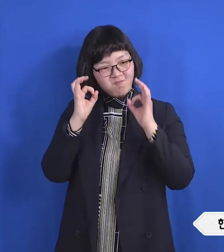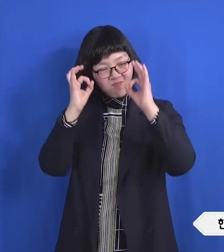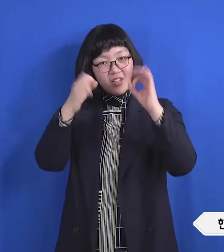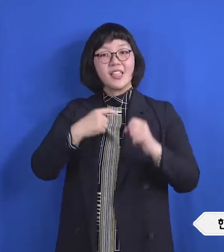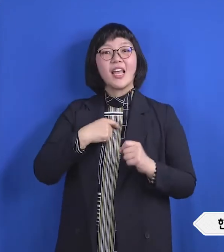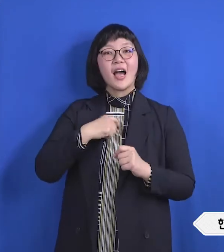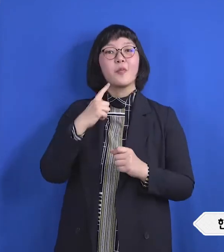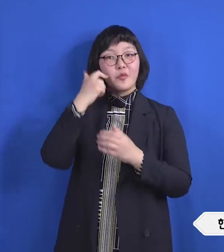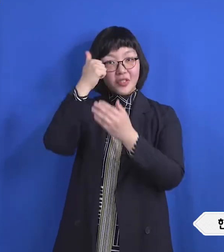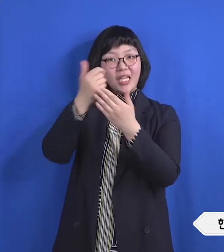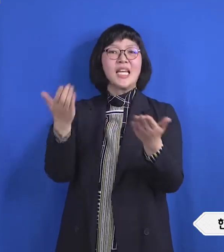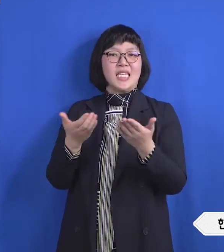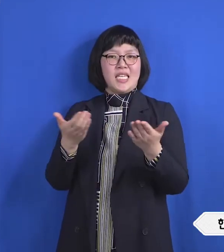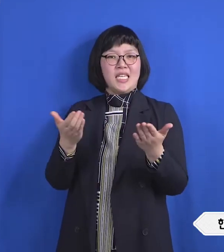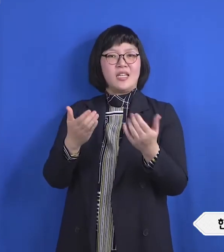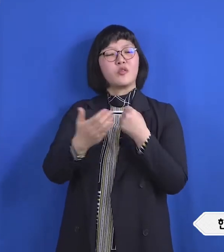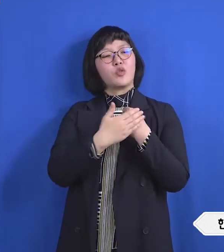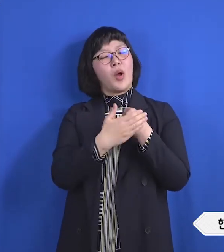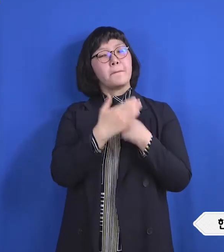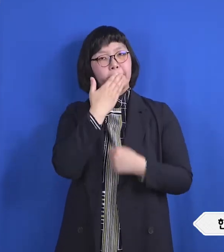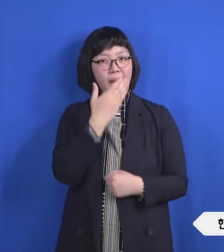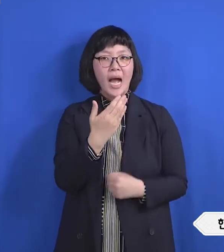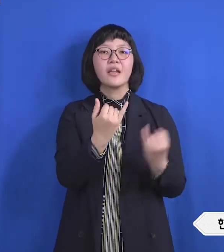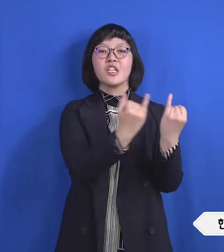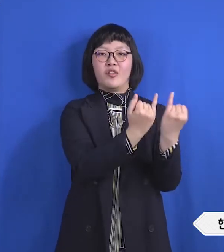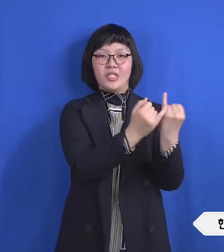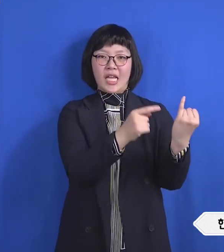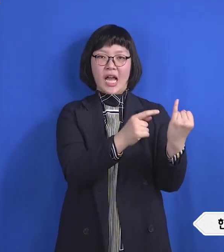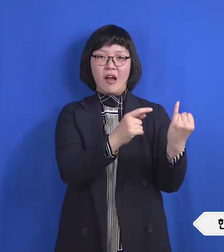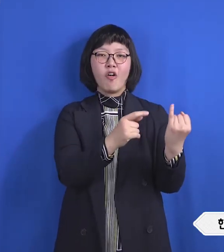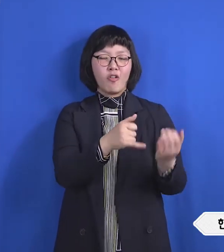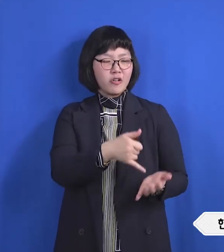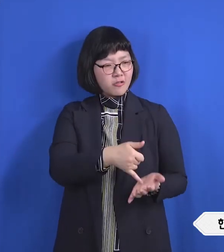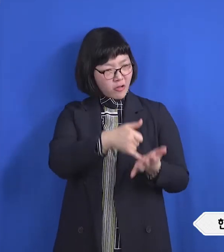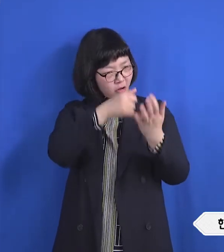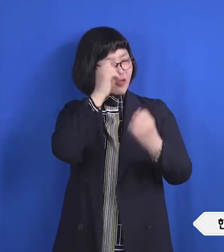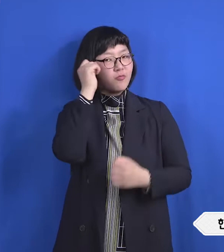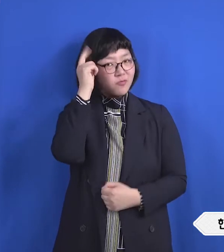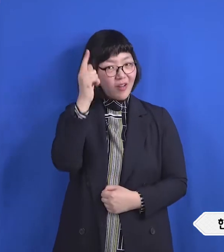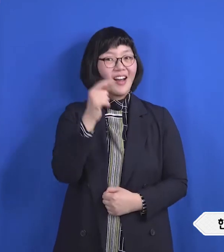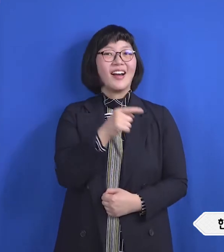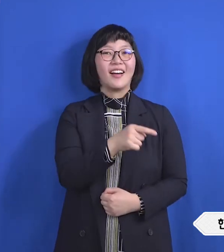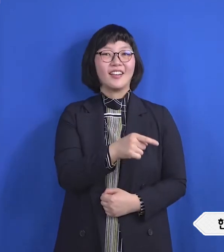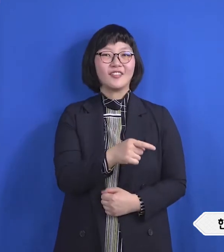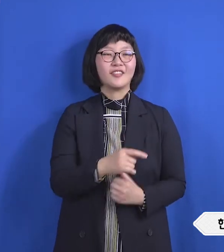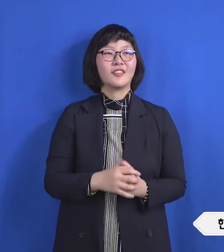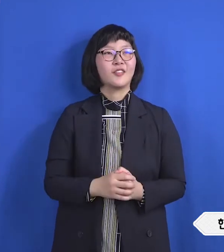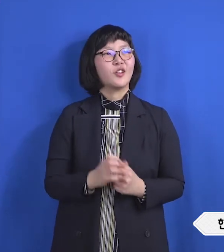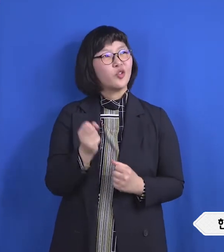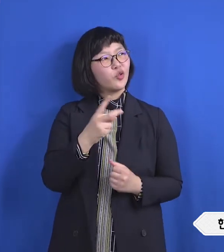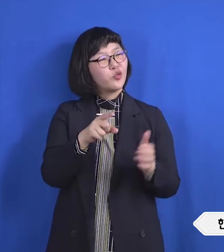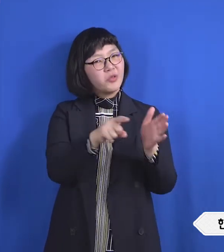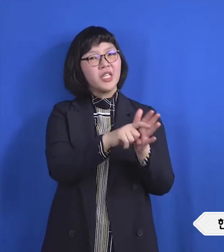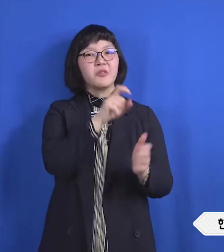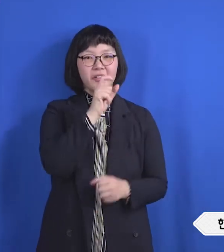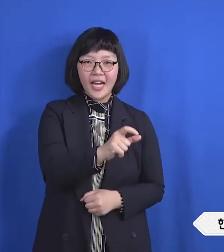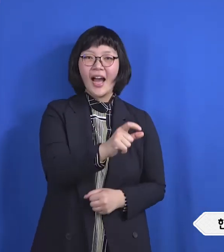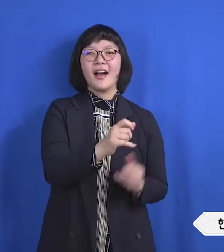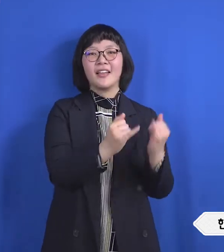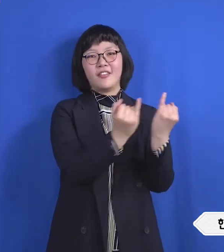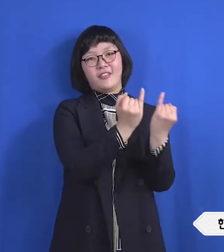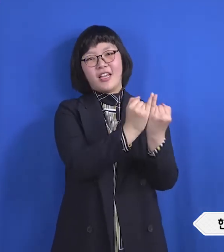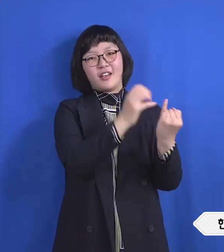잘 맞출 수 있는 사람, 성품도 좋고 또 이렇게 믿음도 좋은